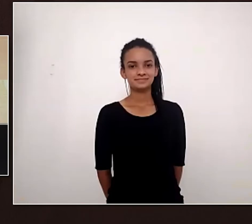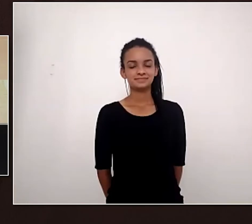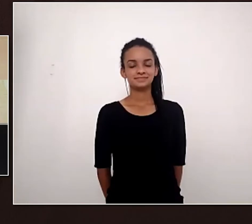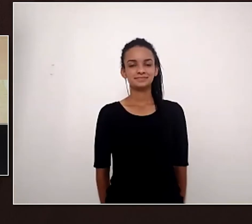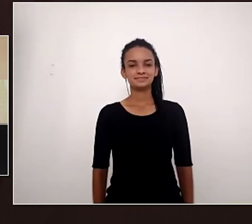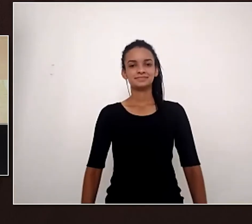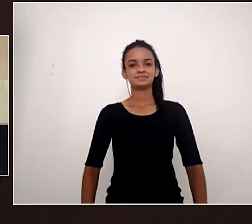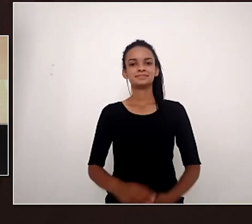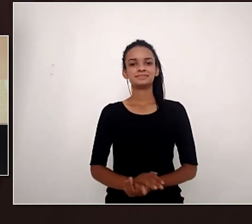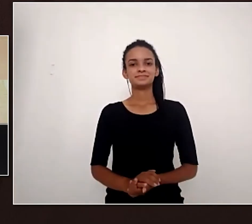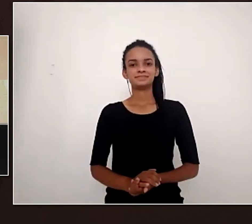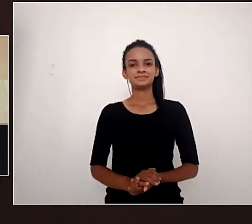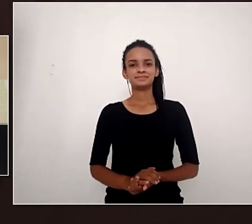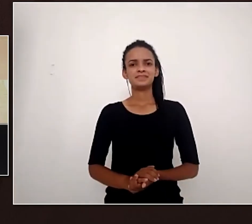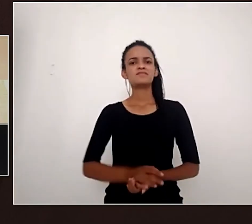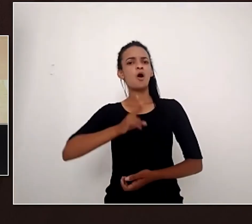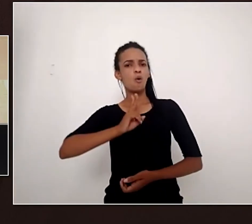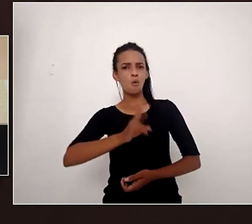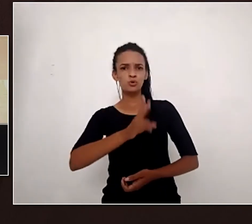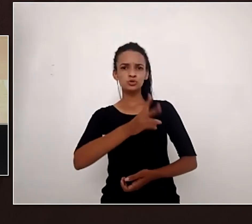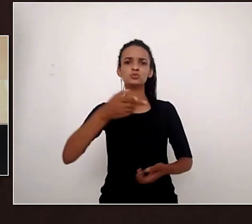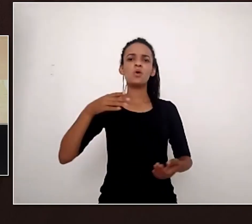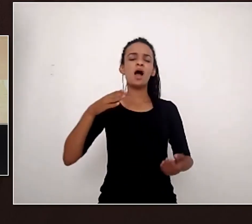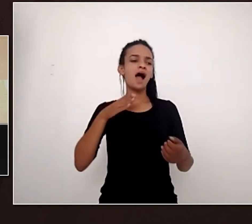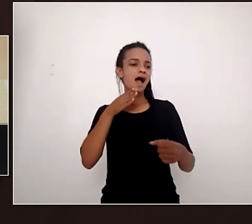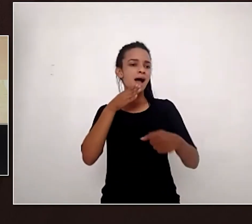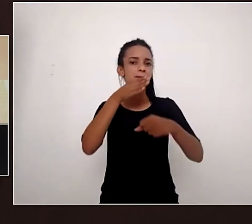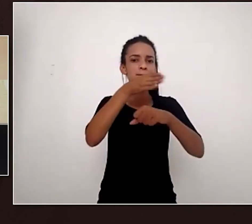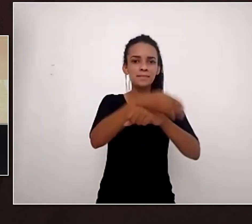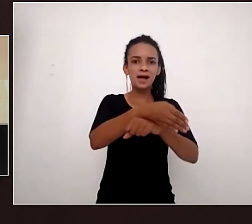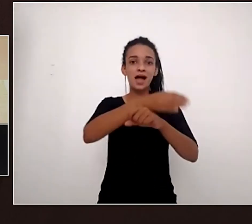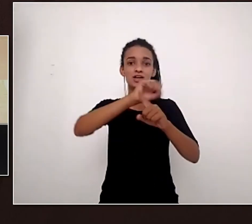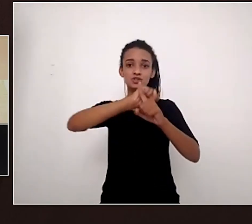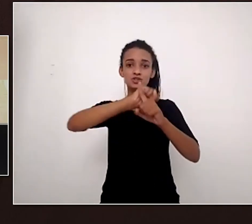vai penetrar na nossa sociedade.